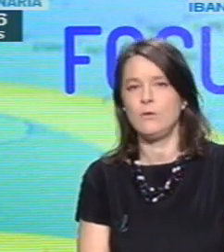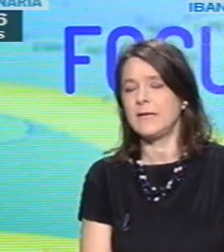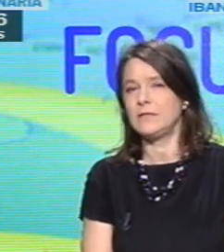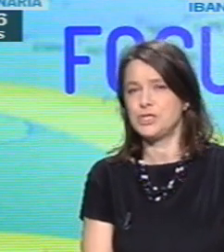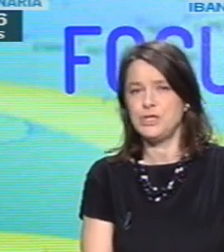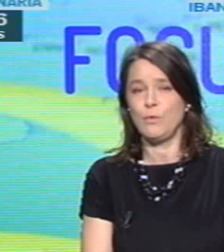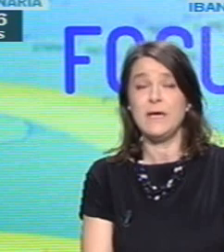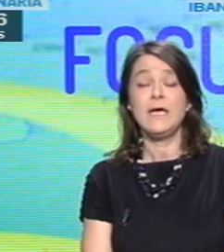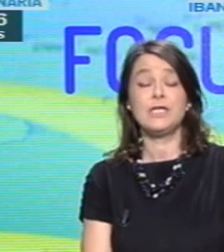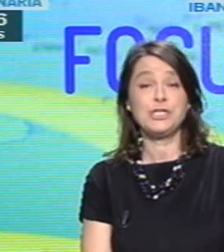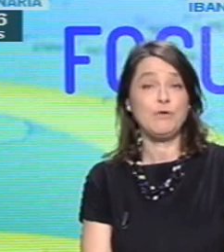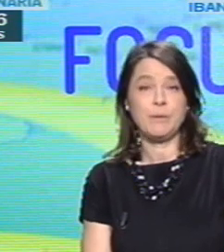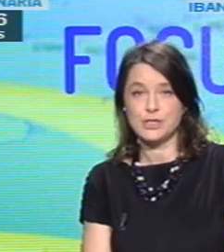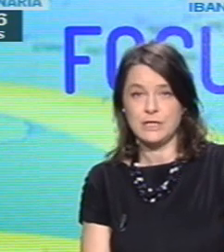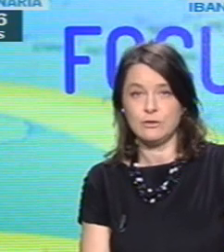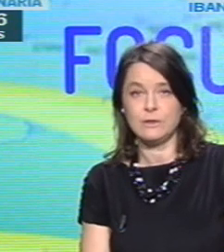che il